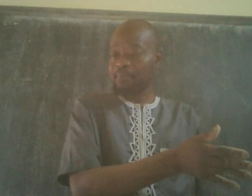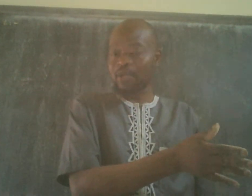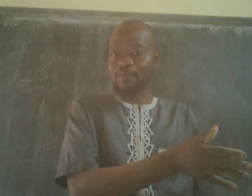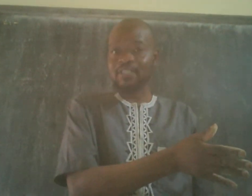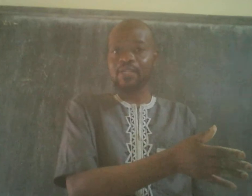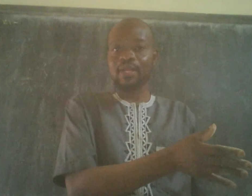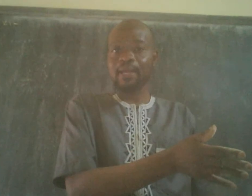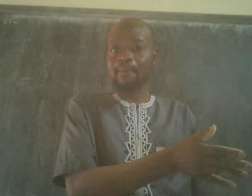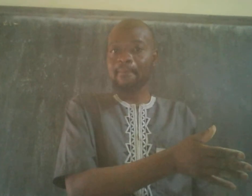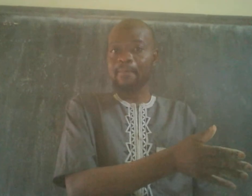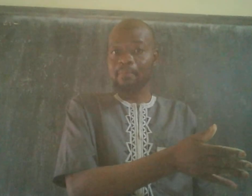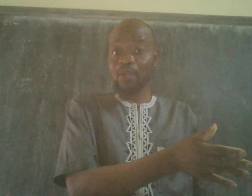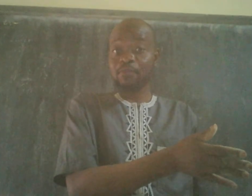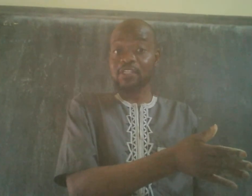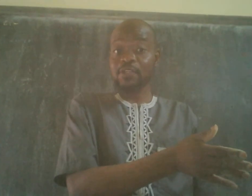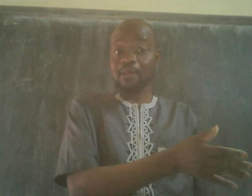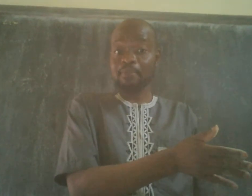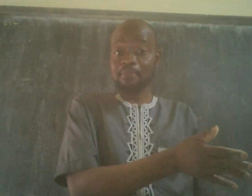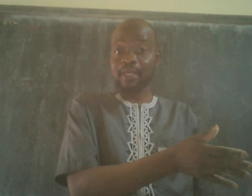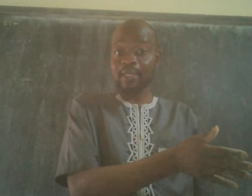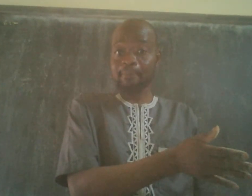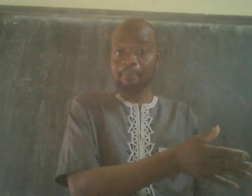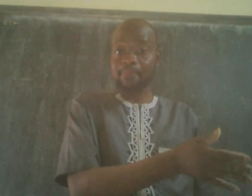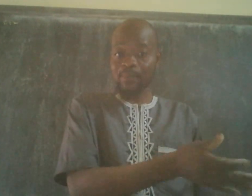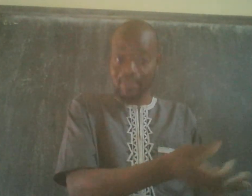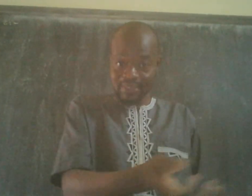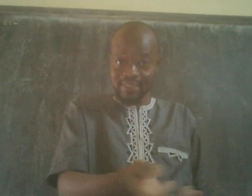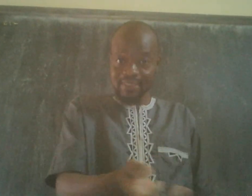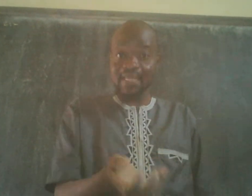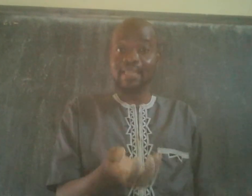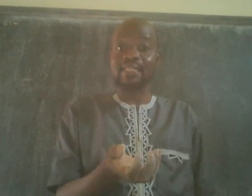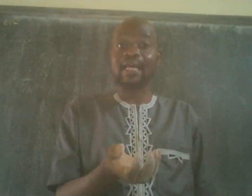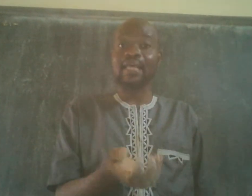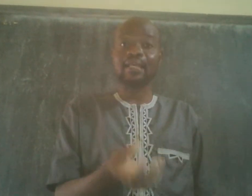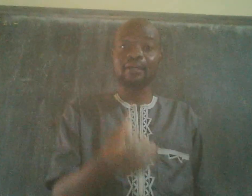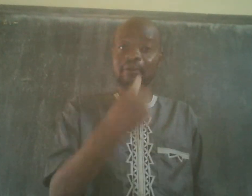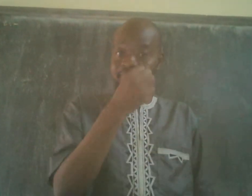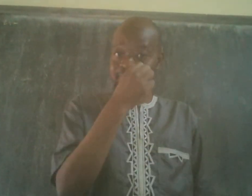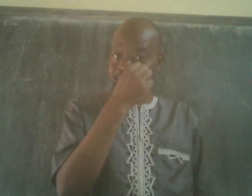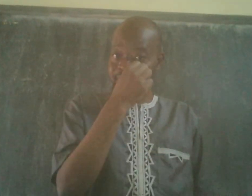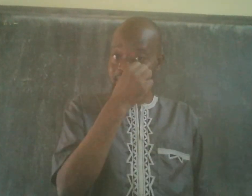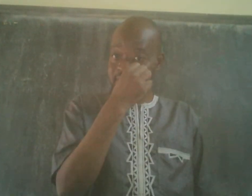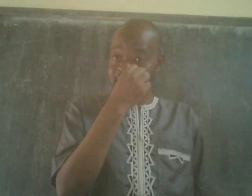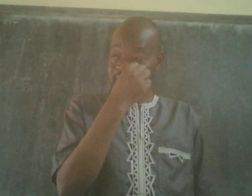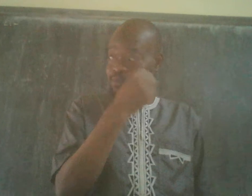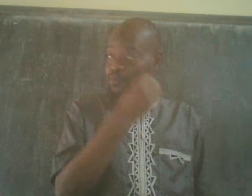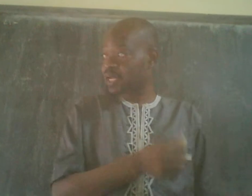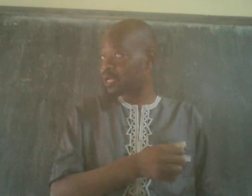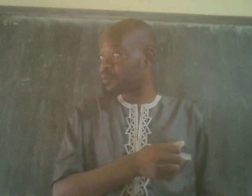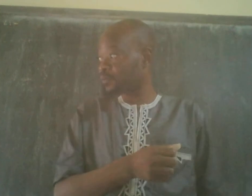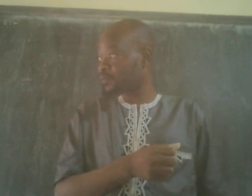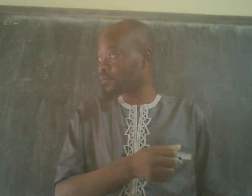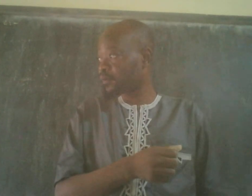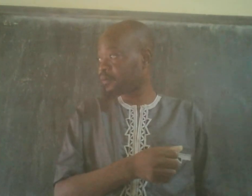par le vagin de la mère, c'est la réalité. Lisez où cela, le cours,